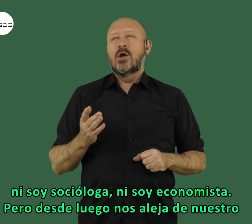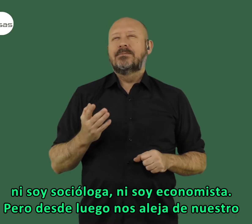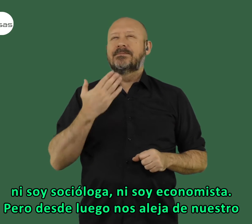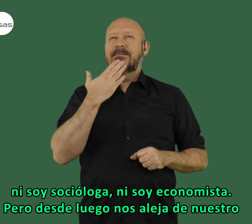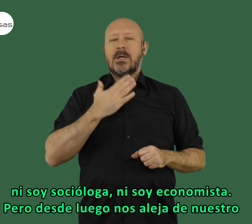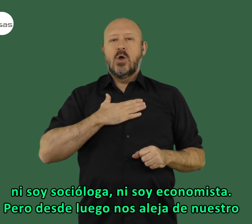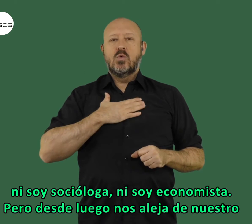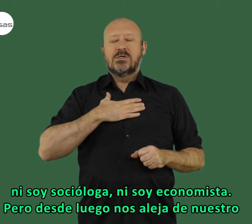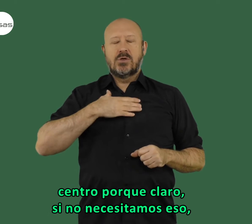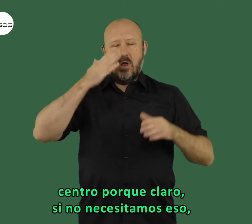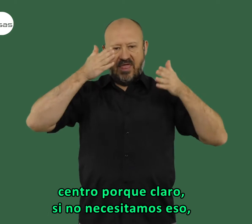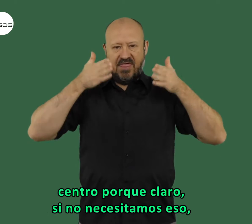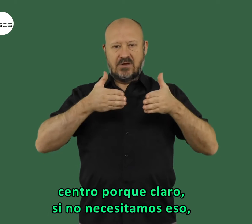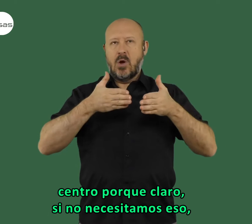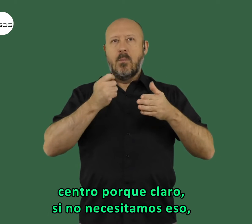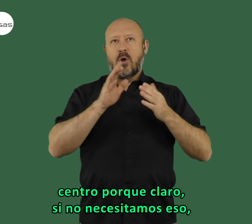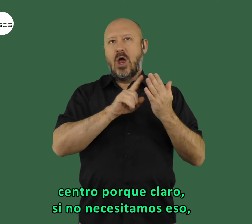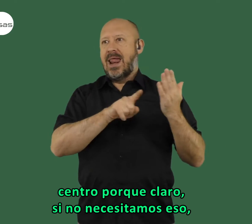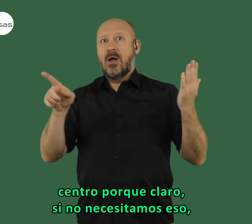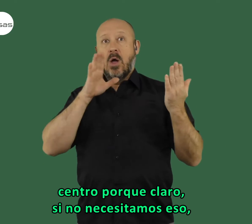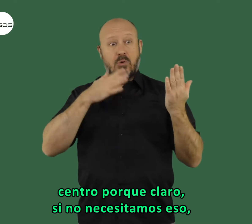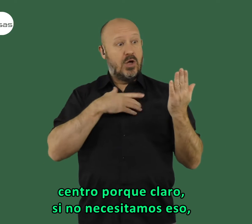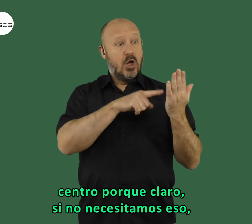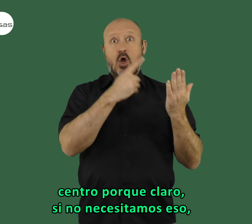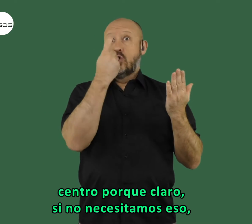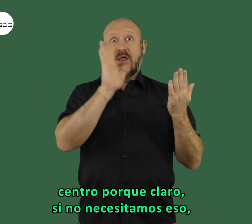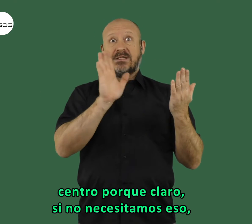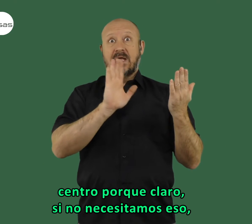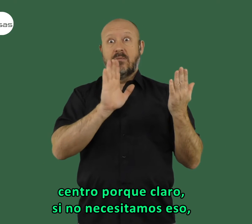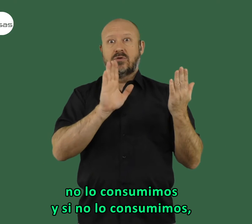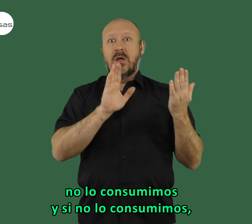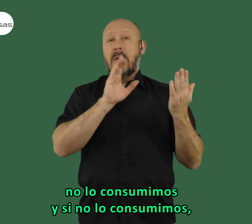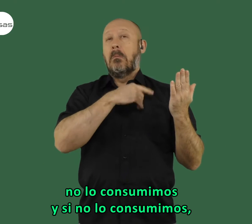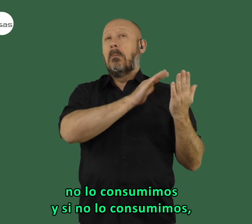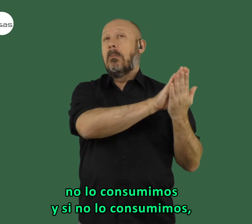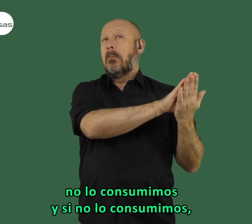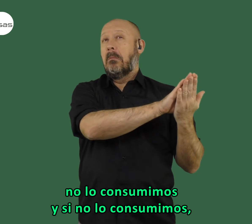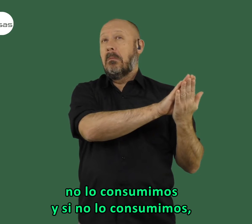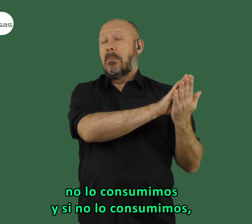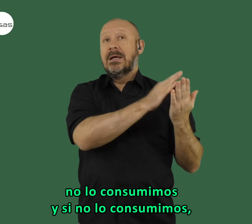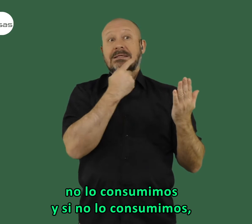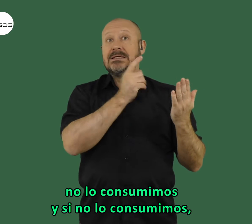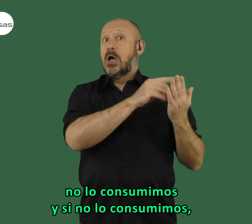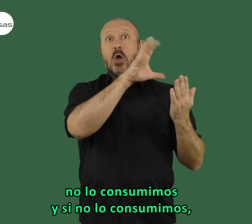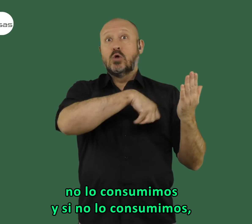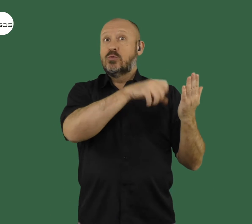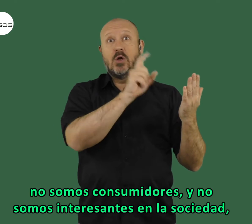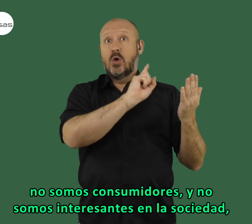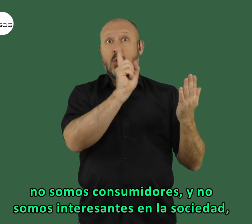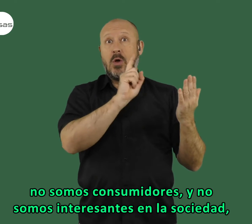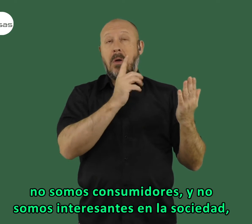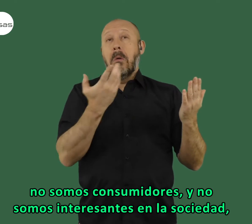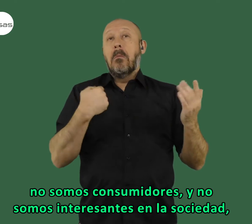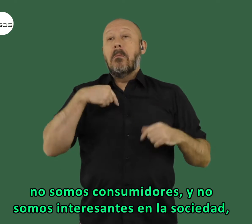aleja de nuestro centro. Porque claro, si no necesitamos eso, no lo consumimos. Y si no lo